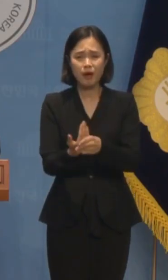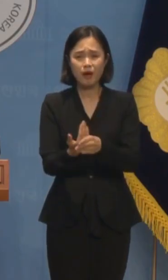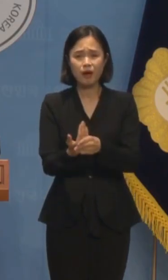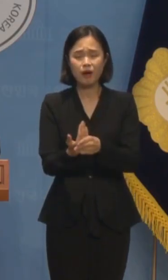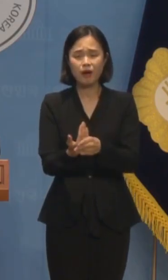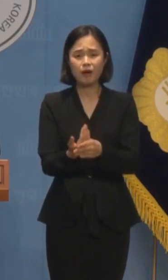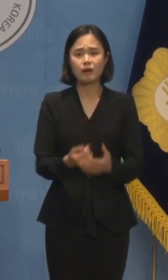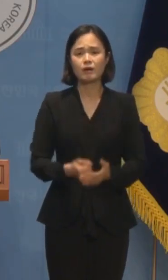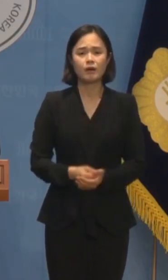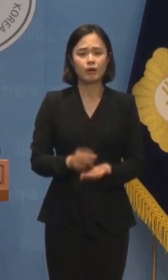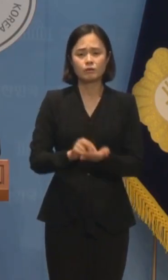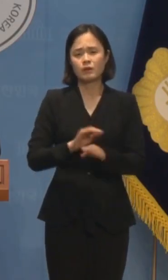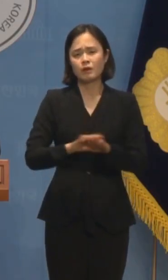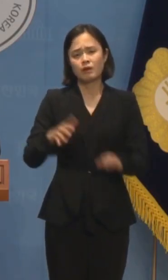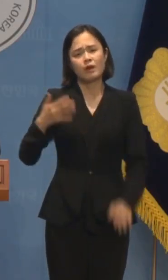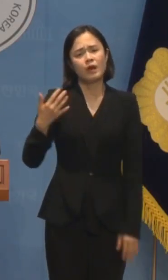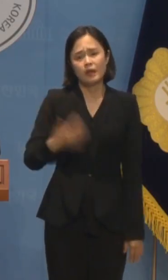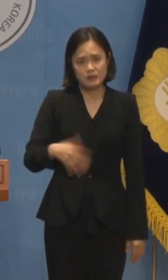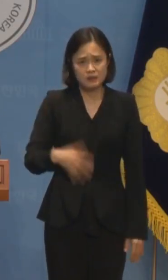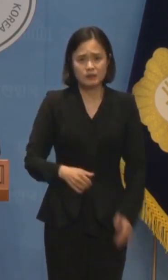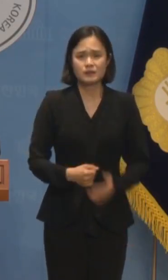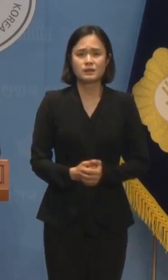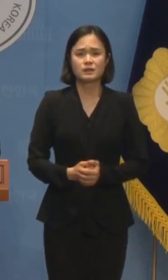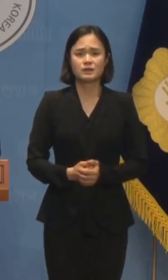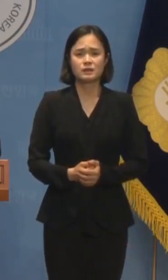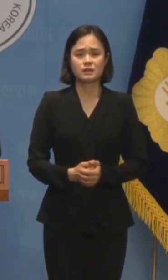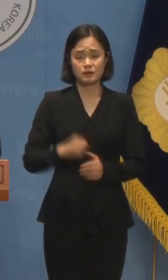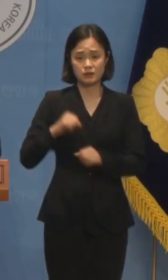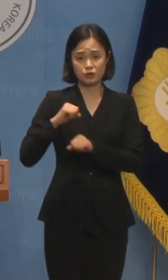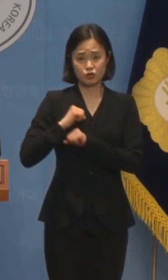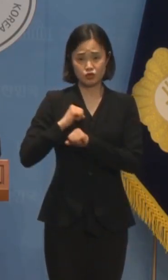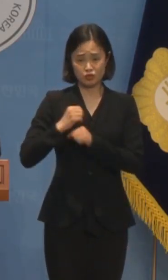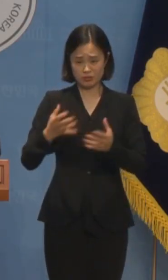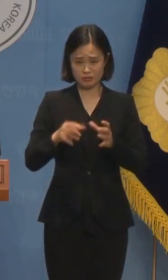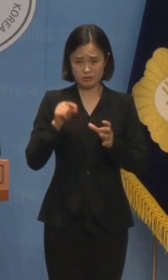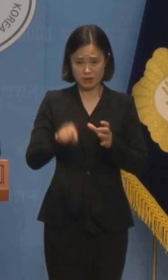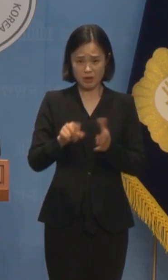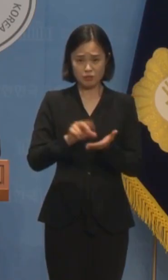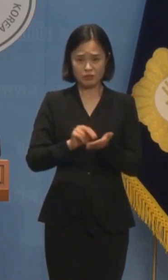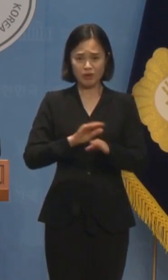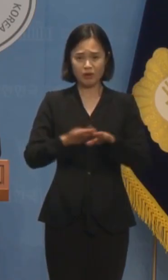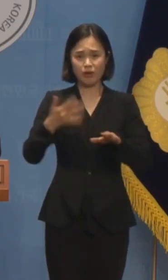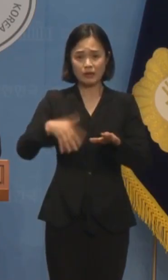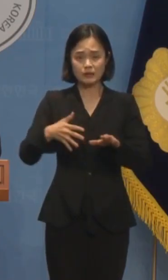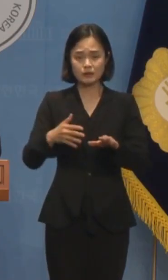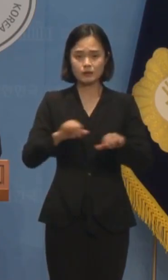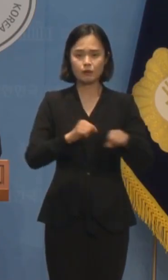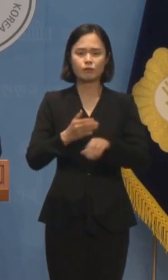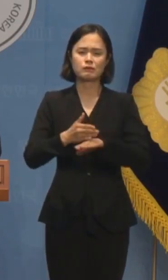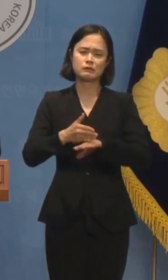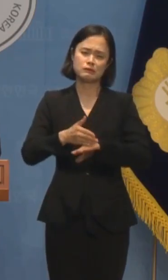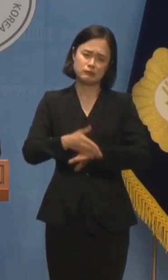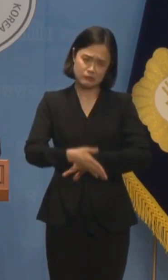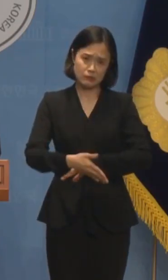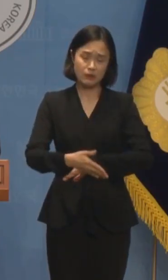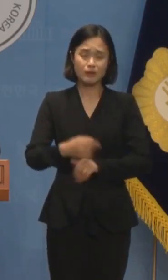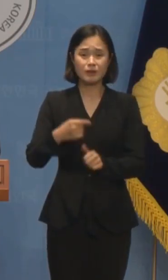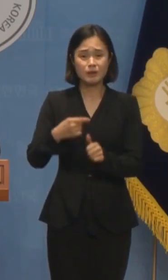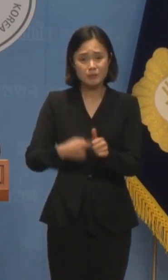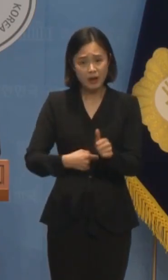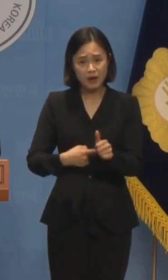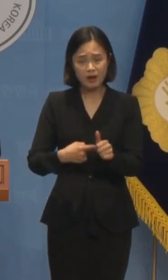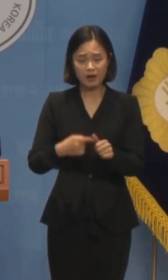성폭력 사건을 대하는 군의 미온적인 태도는 병역 내 성폭력을 근절할